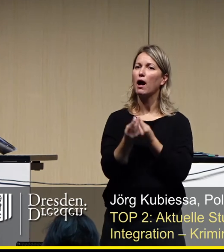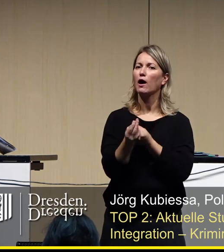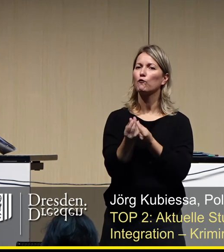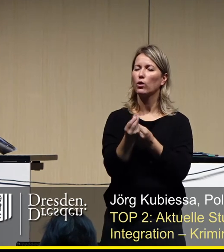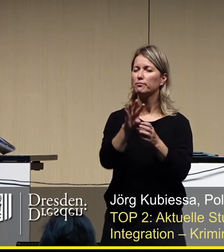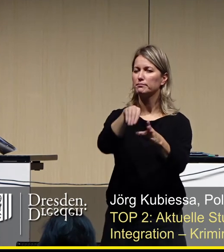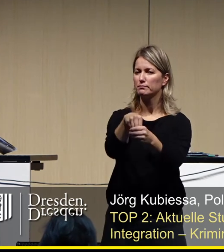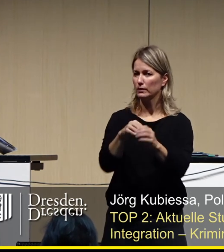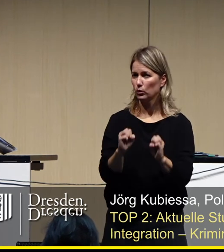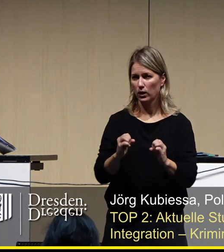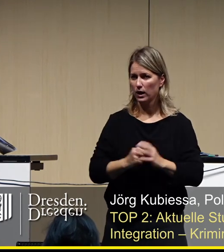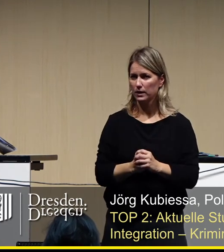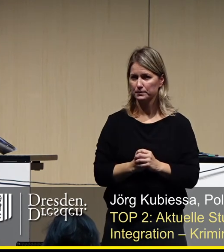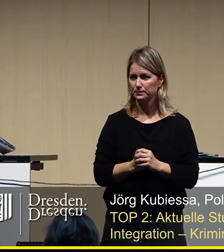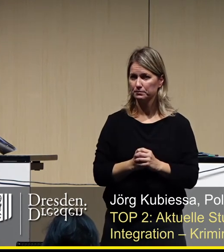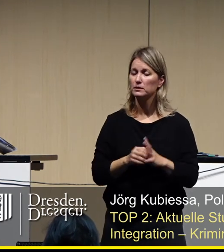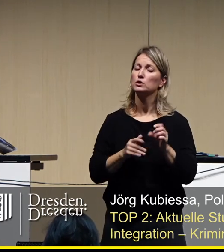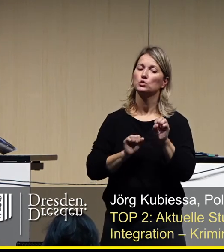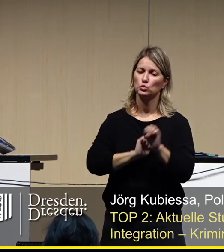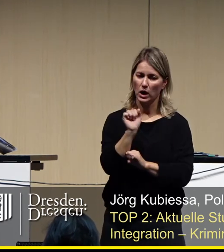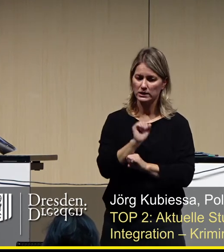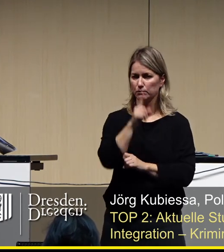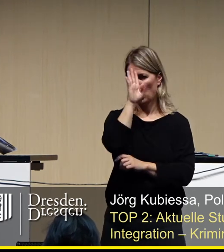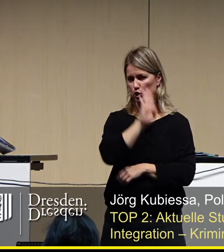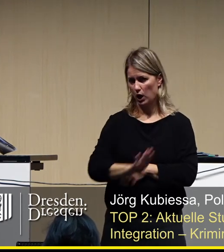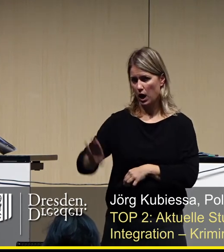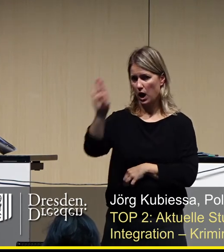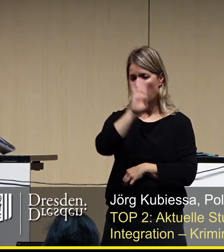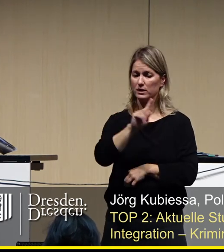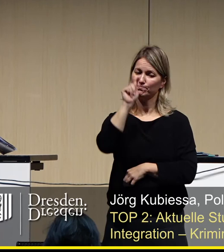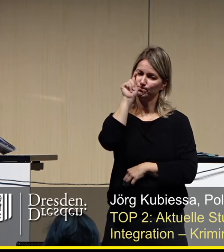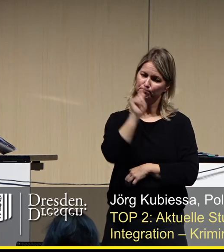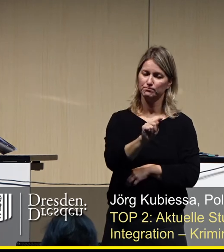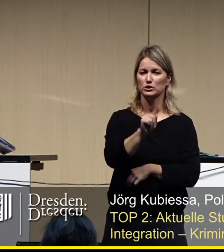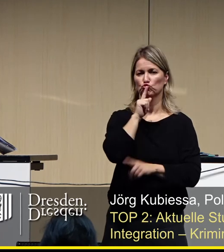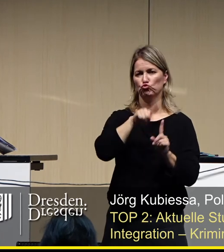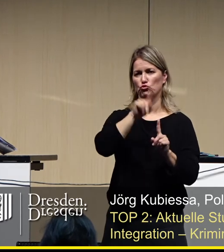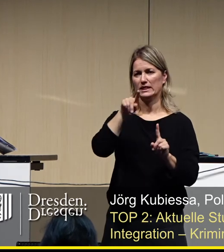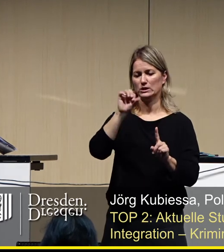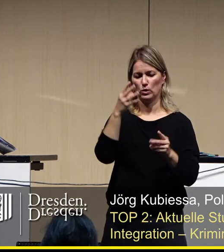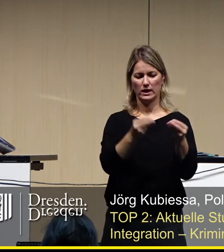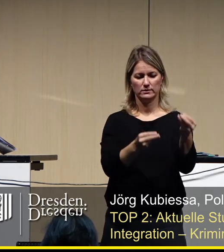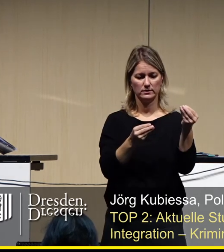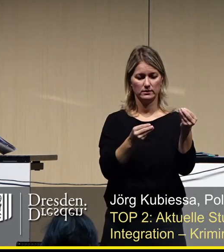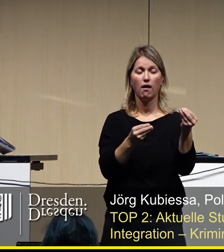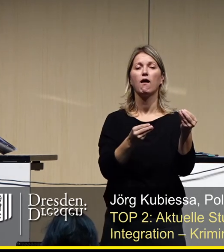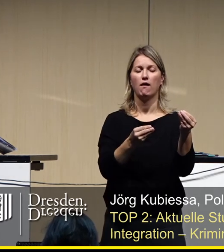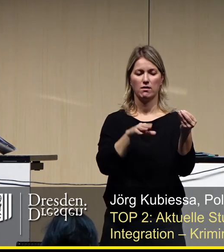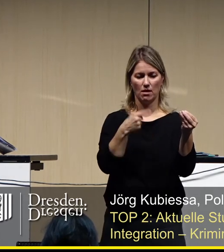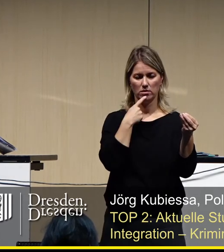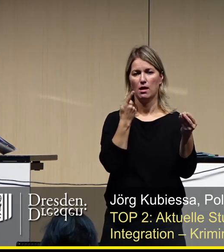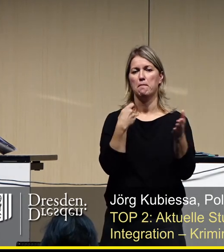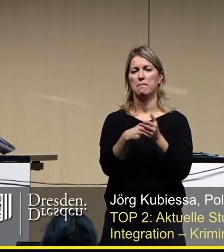Nichtsdestotrotz ist sie über viele Jahre in der Bundesrepublik die Ausgangsüberlegung und Ausgangsbewertung zur